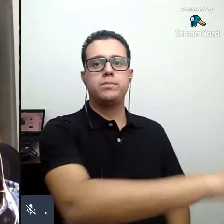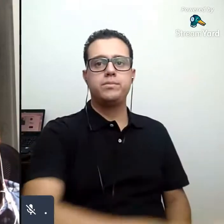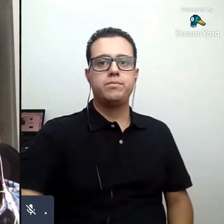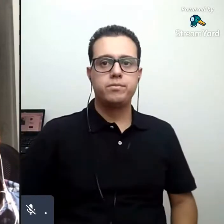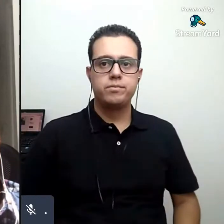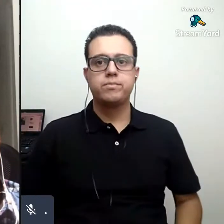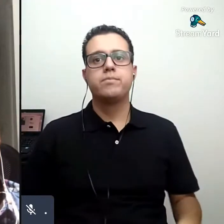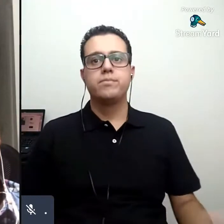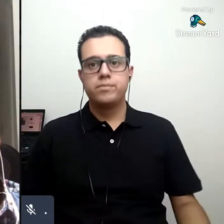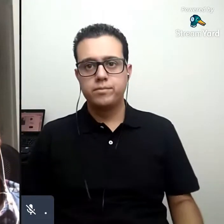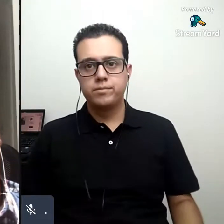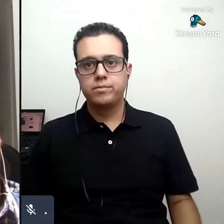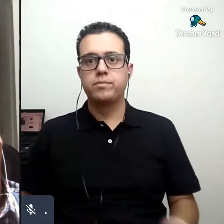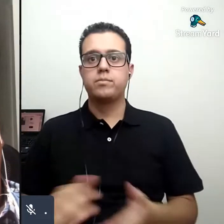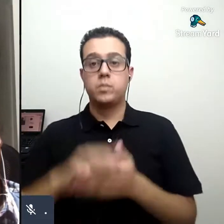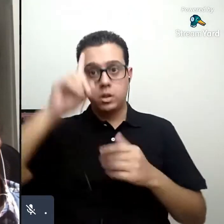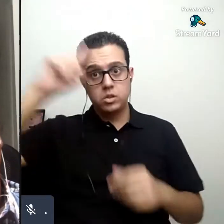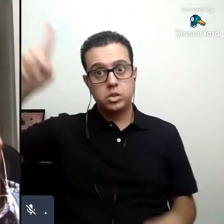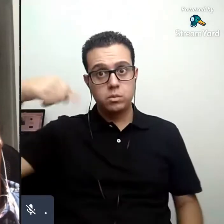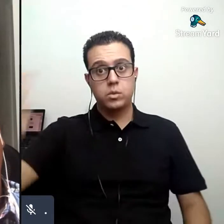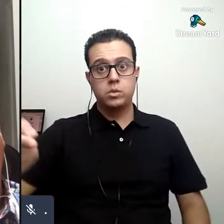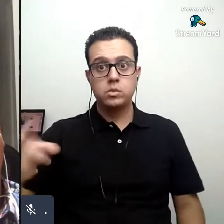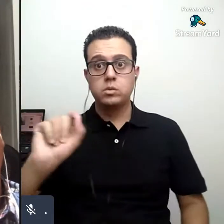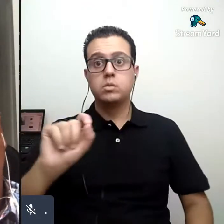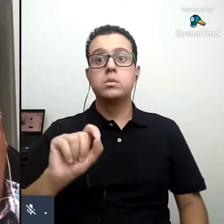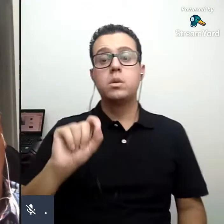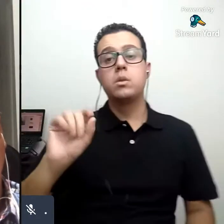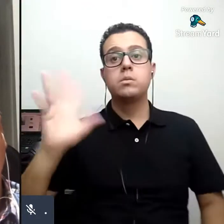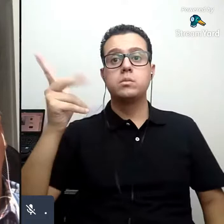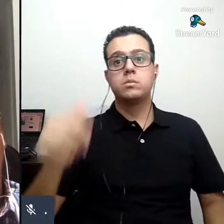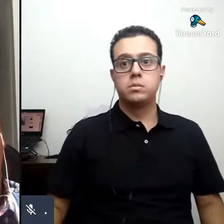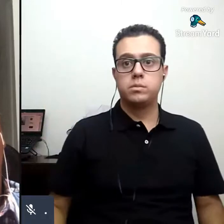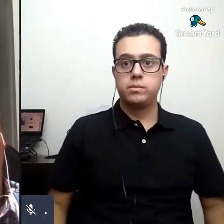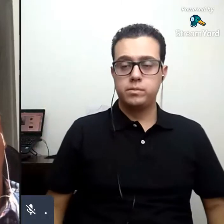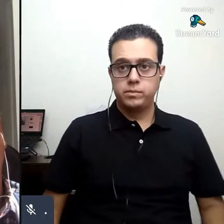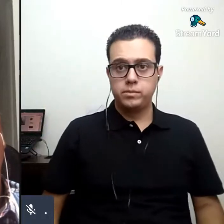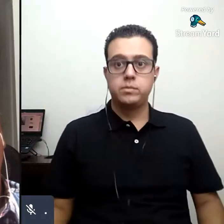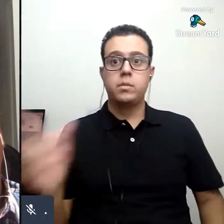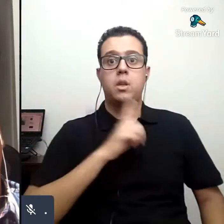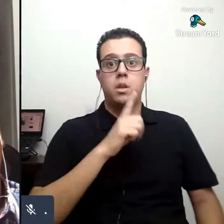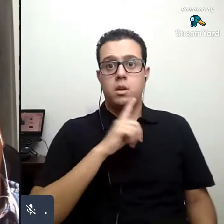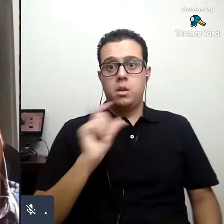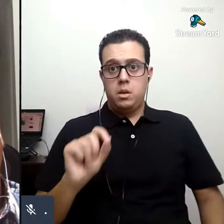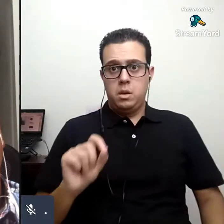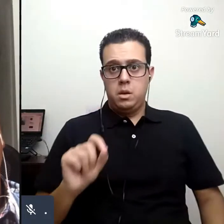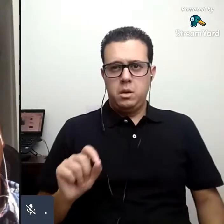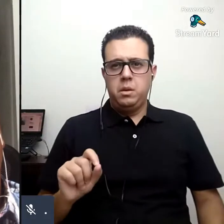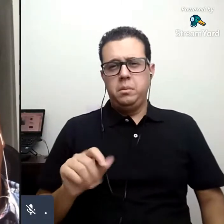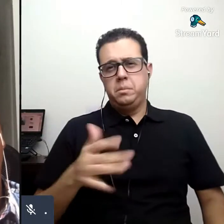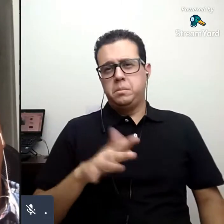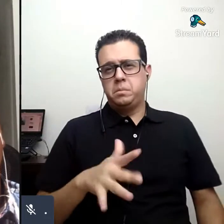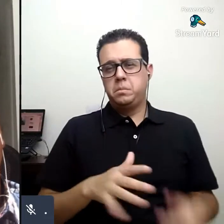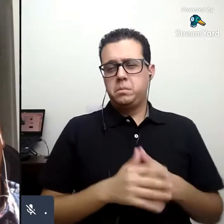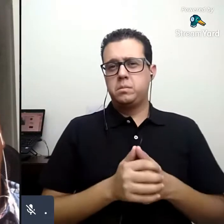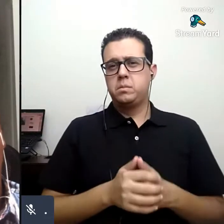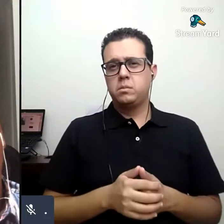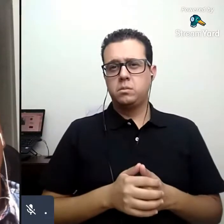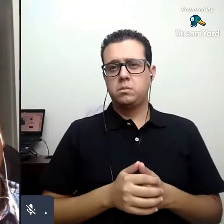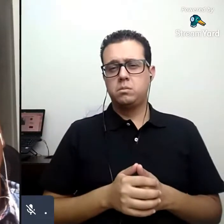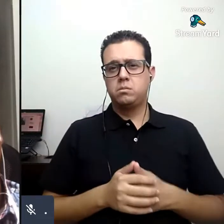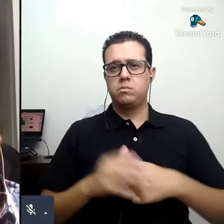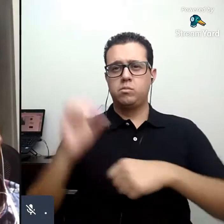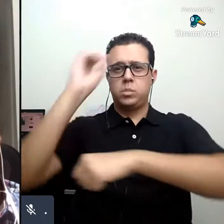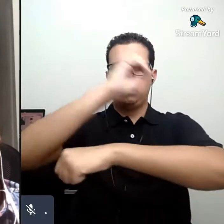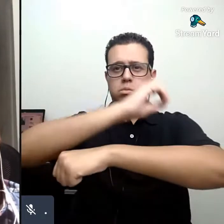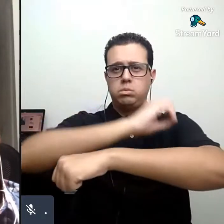então, tem aqui um problema de horário. Provavelmente isso tenha acontecido já no crepúsculo, final